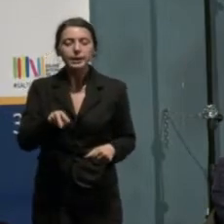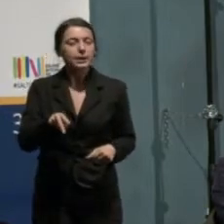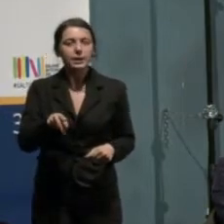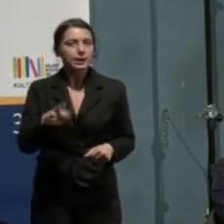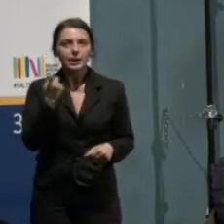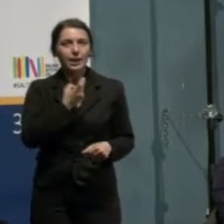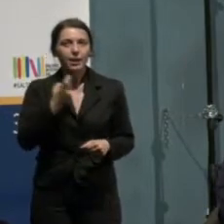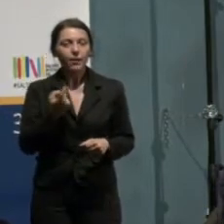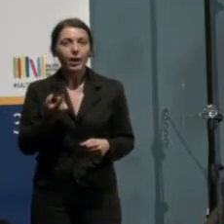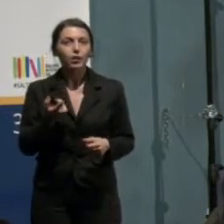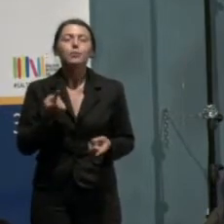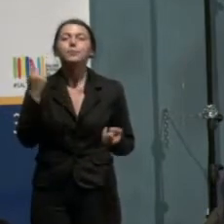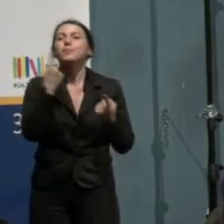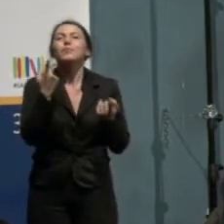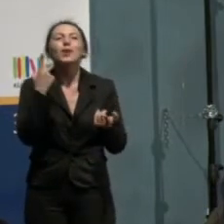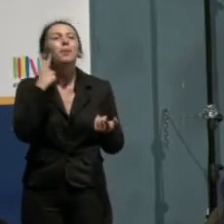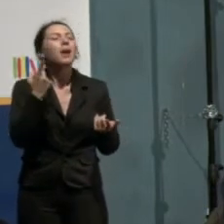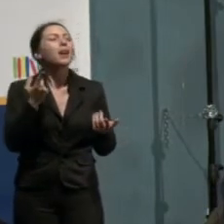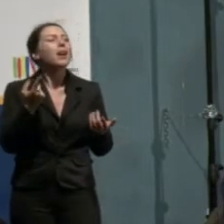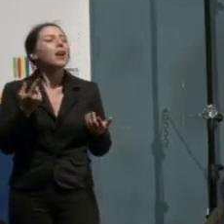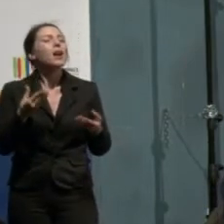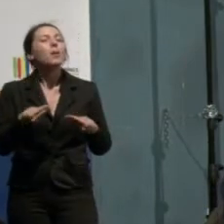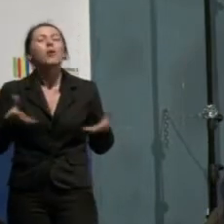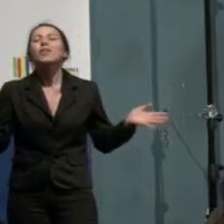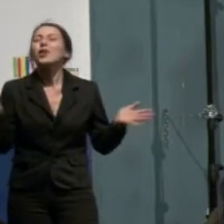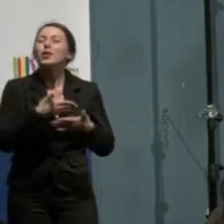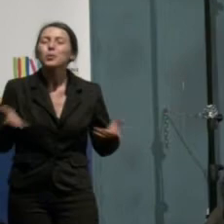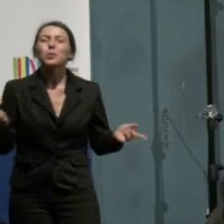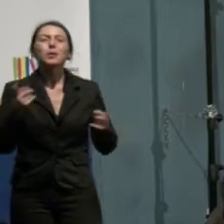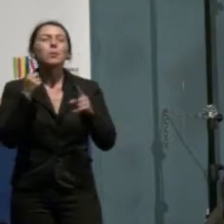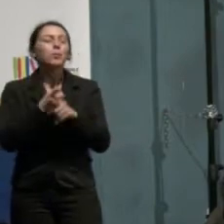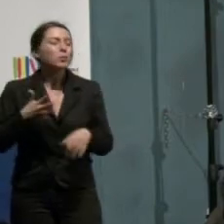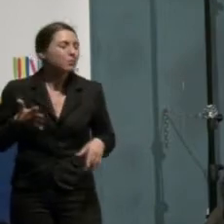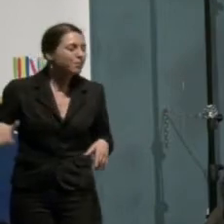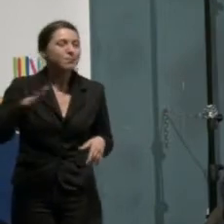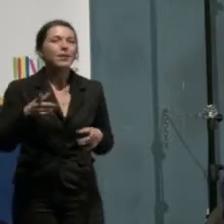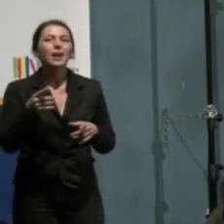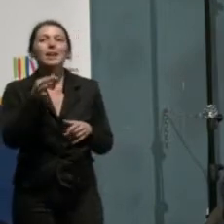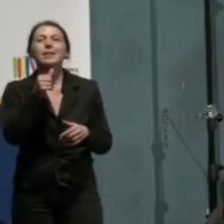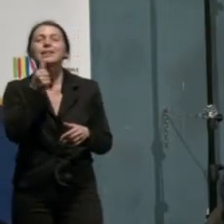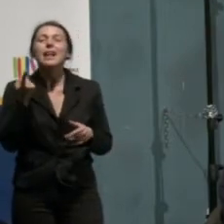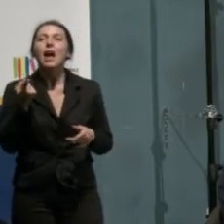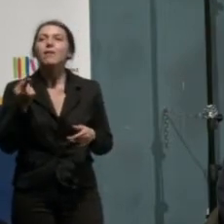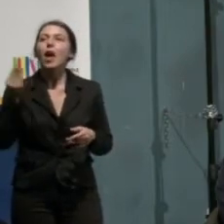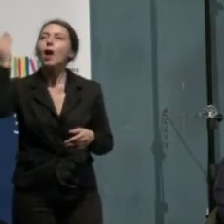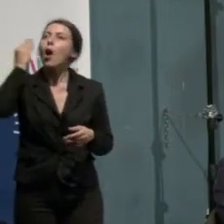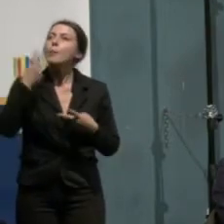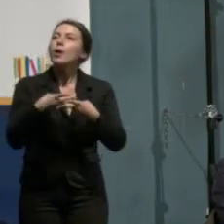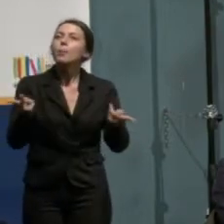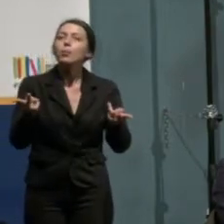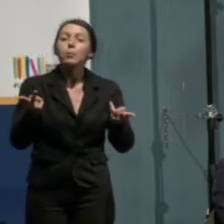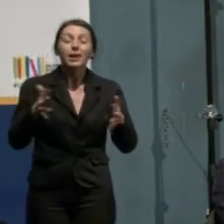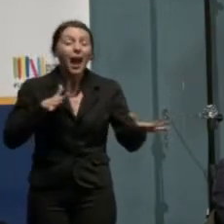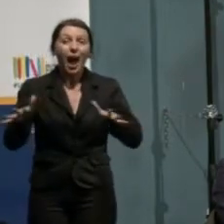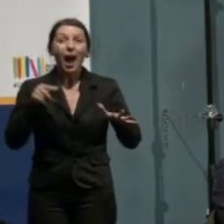più alta qualità con la quale si possono esercitare le professioni tutte ripeto e tutti i nostri ruoli un'opinione pubblica attiva per esempio è